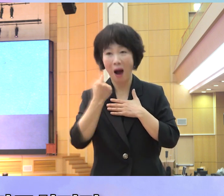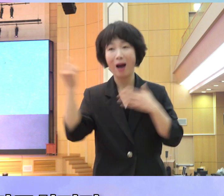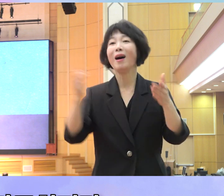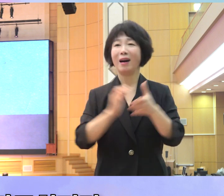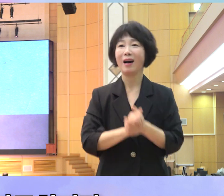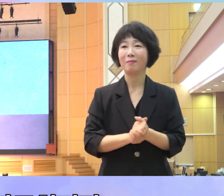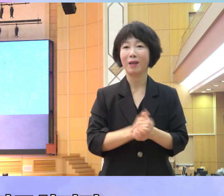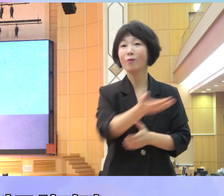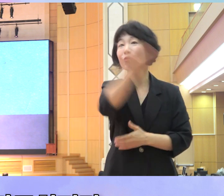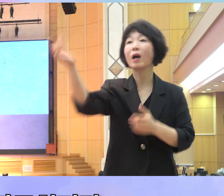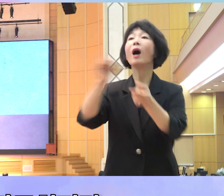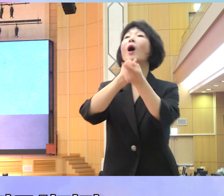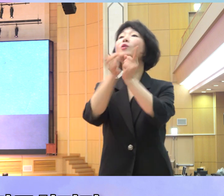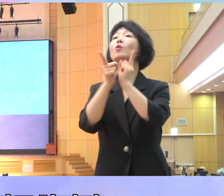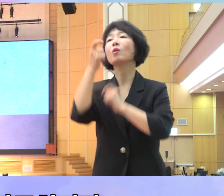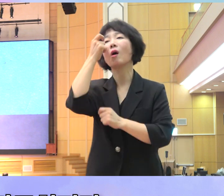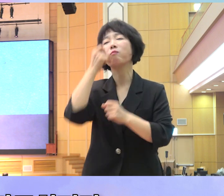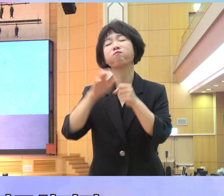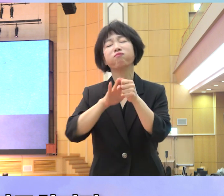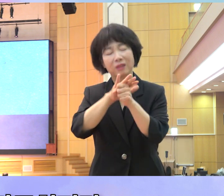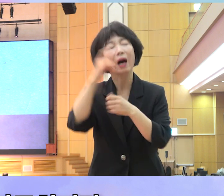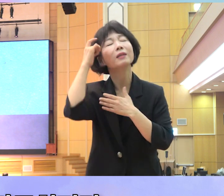성도들을 불쌍히 여기면서,